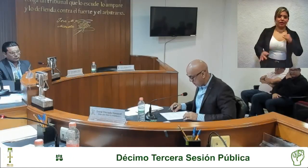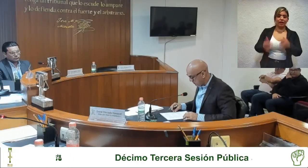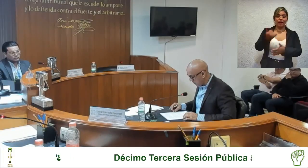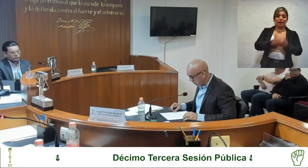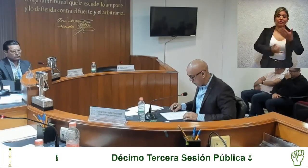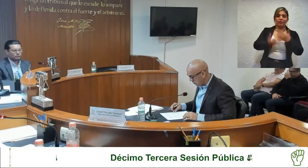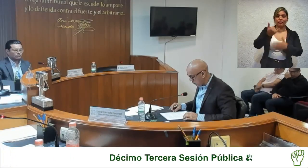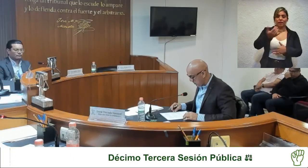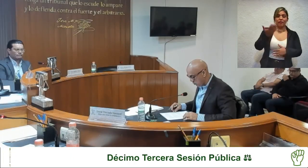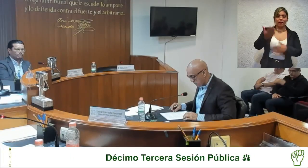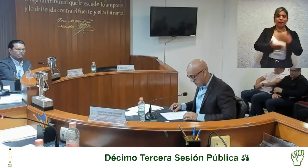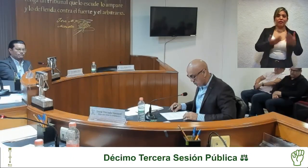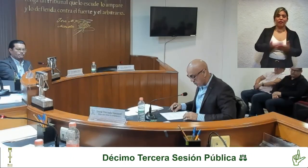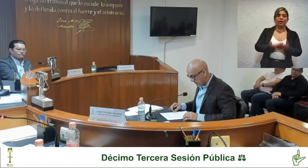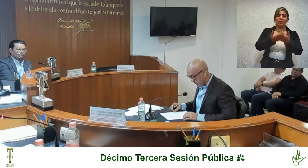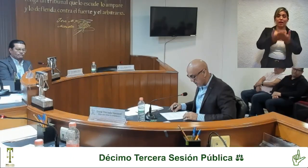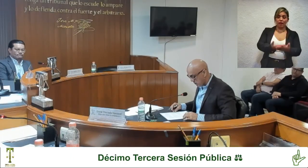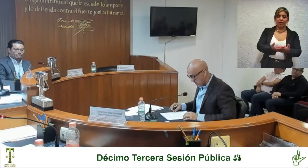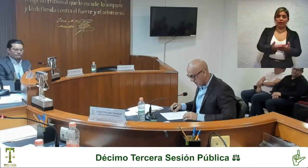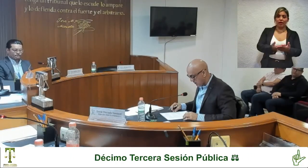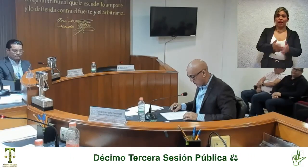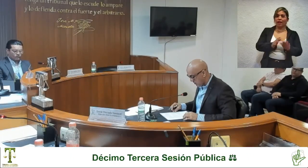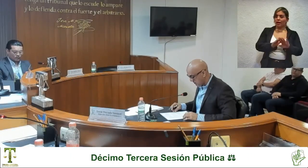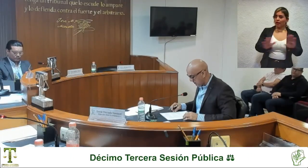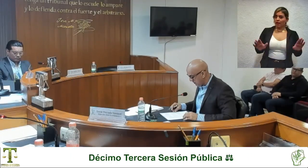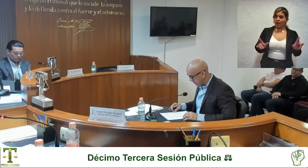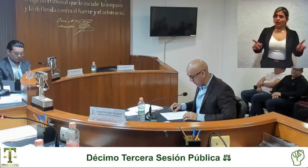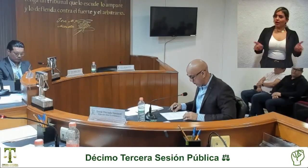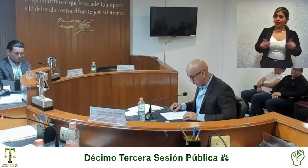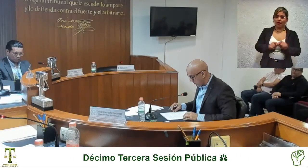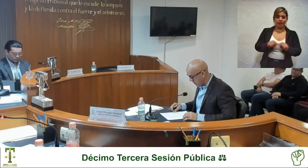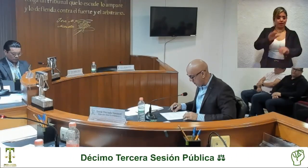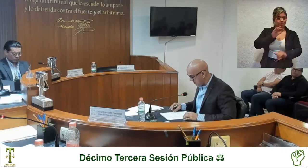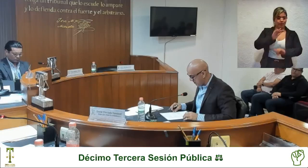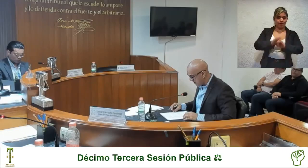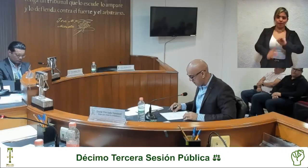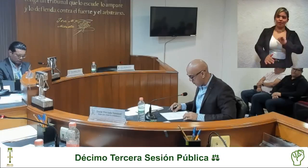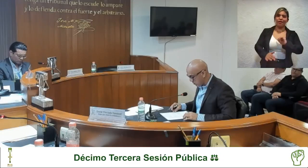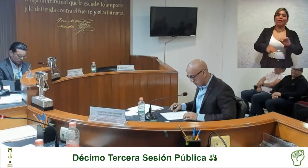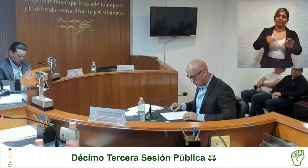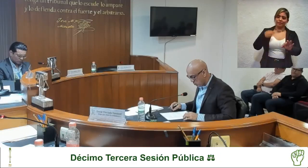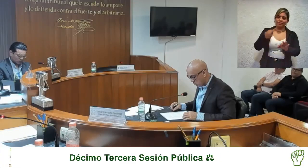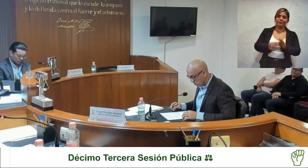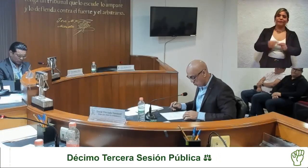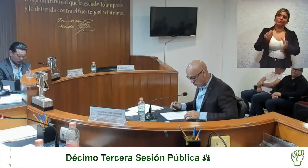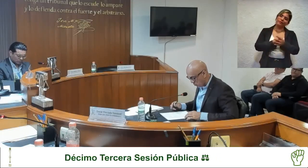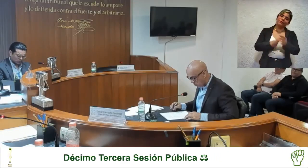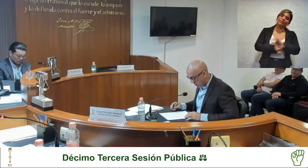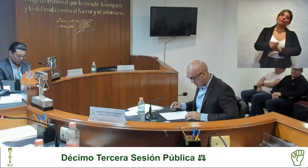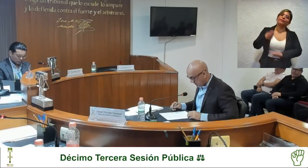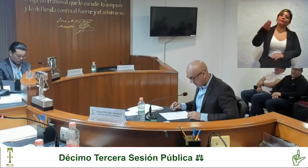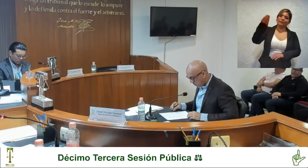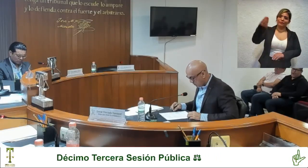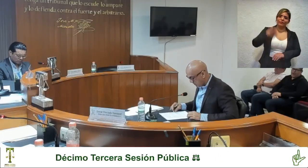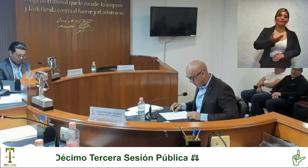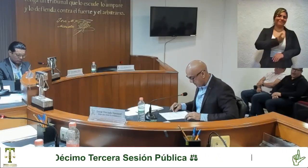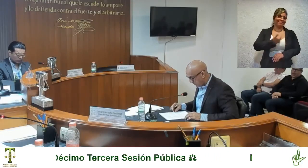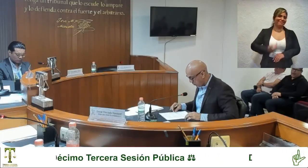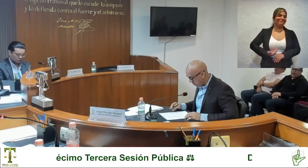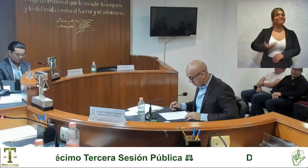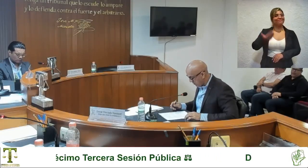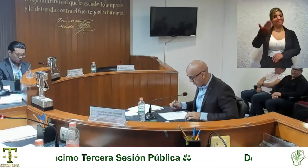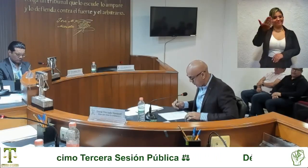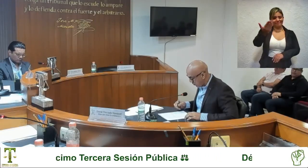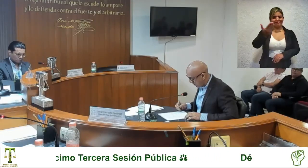de la cuenta se propone aprobar el convenio, elevarlo a la categoría de sentencia ejecutoriada y el archivo del asunto como concluido. Es la cuenta